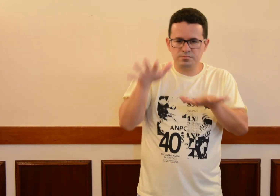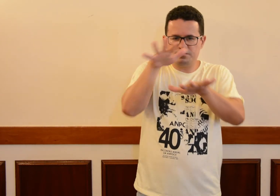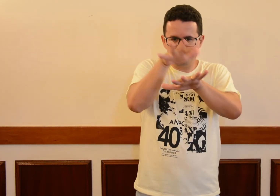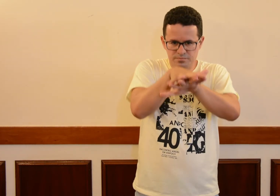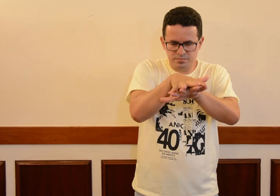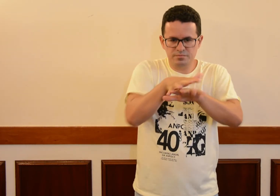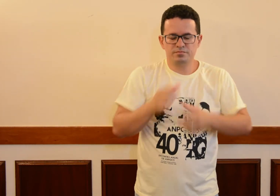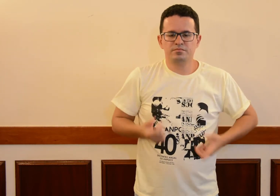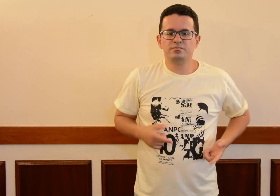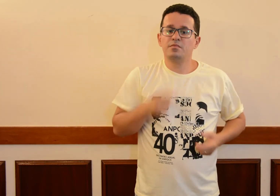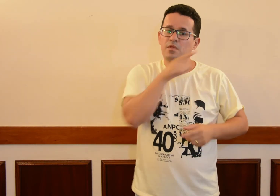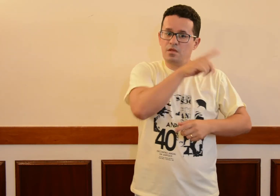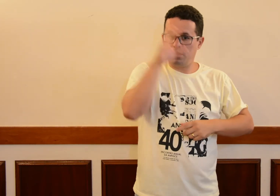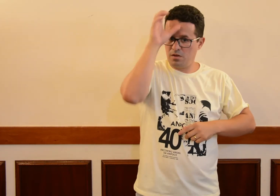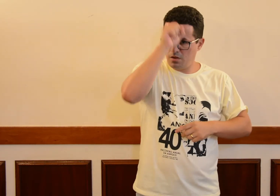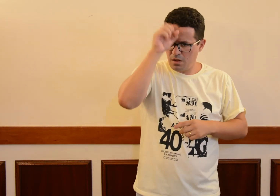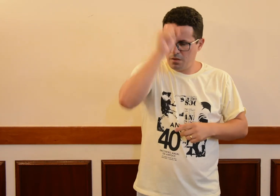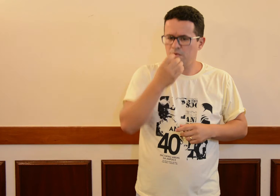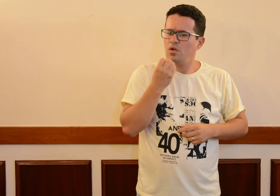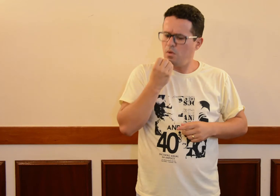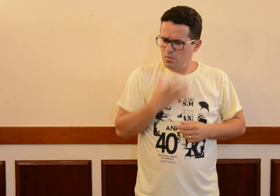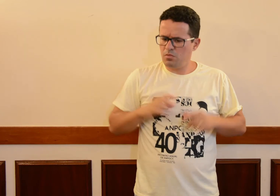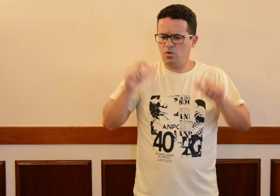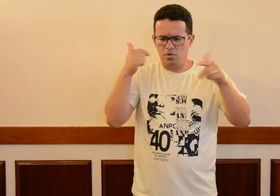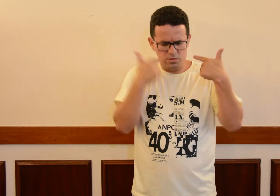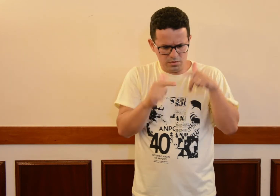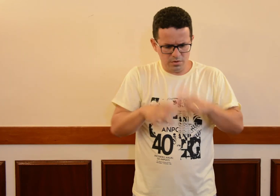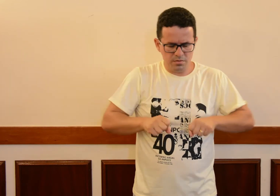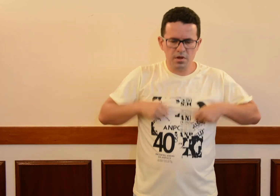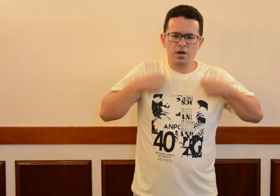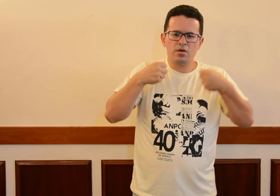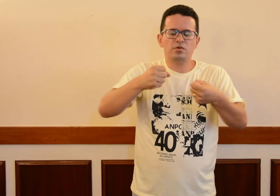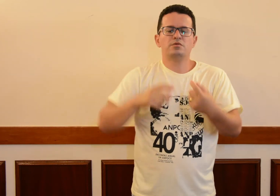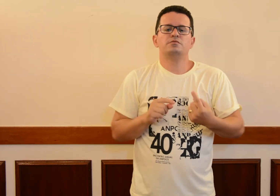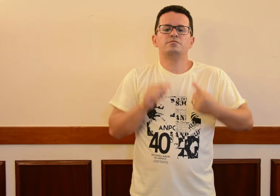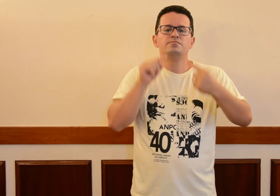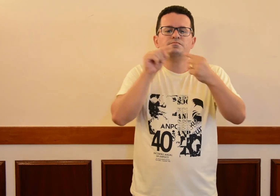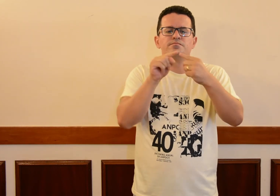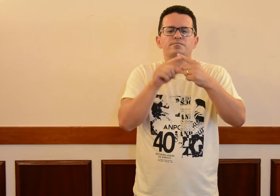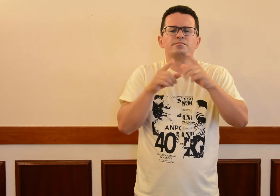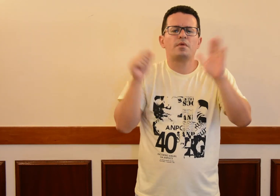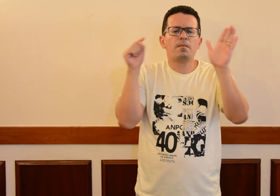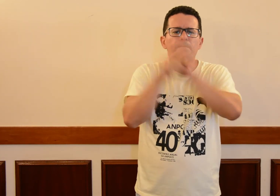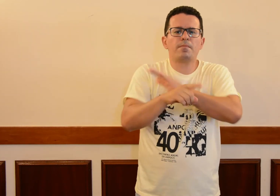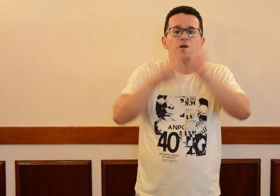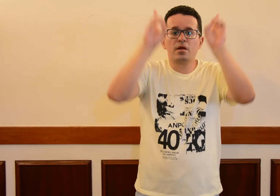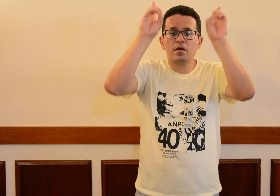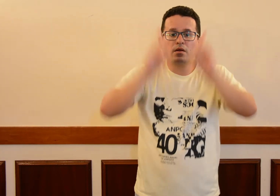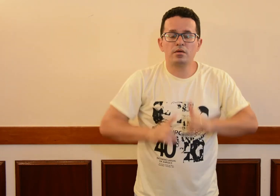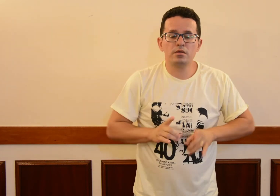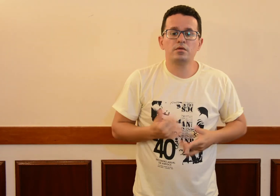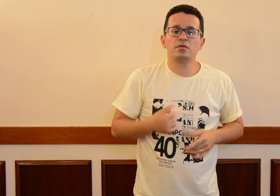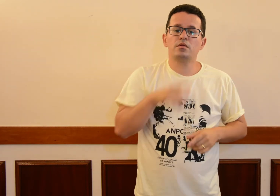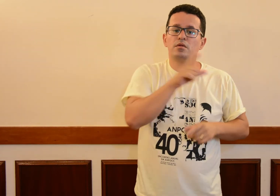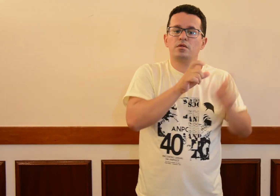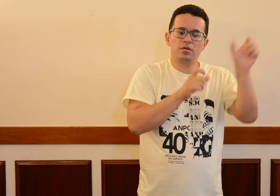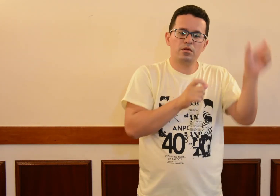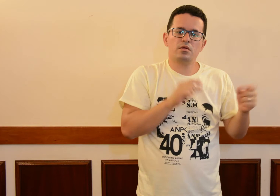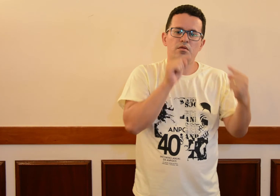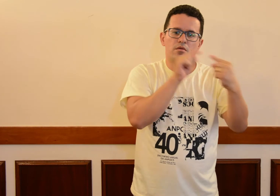no qual ele aprende a ser um bom trabalhador, e ao fazê-lo, questiona a categoria de deficiência a qual ela for atribuída para ter direito